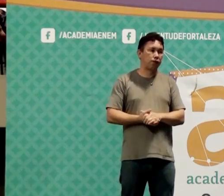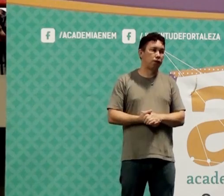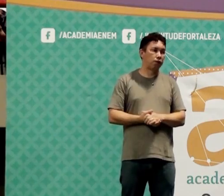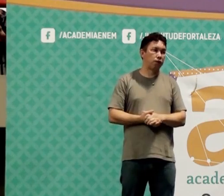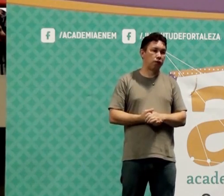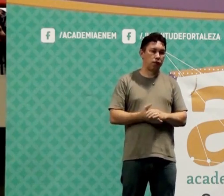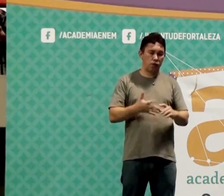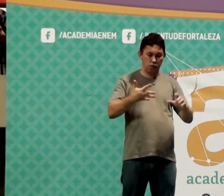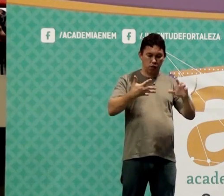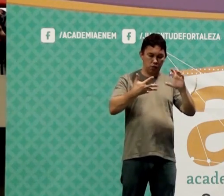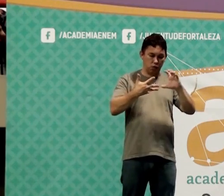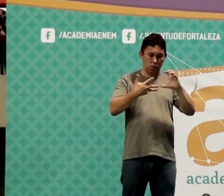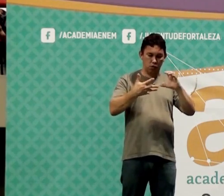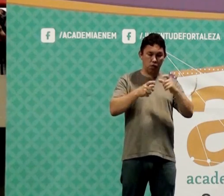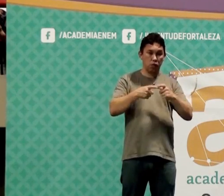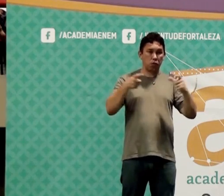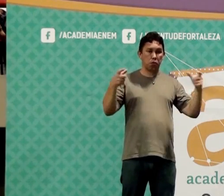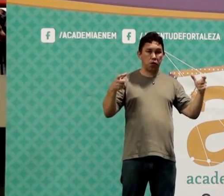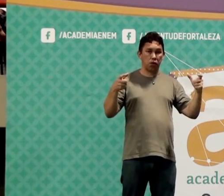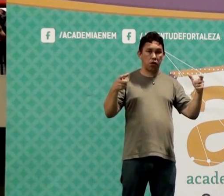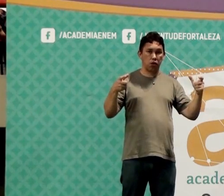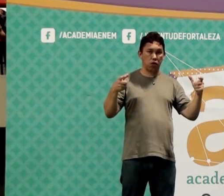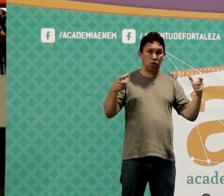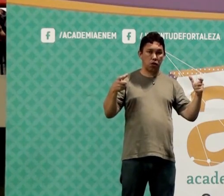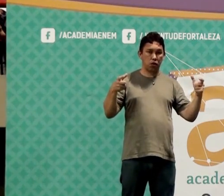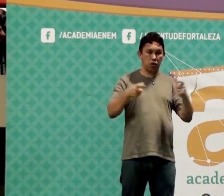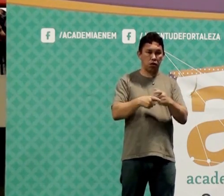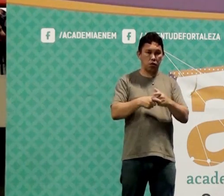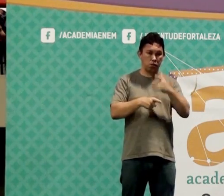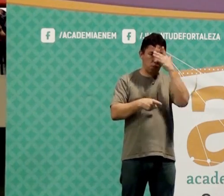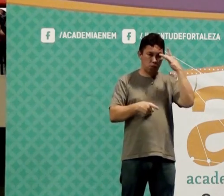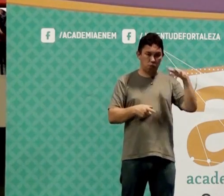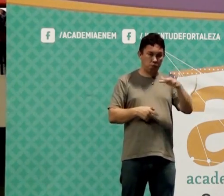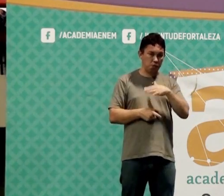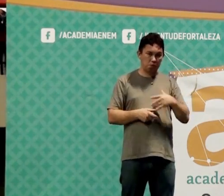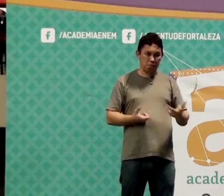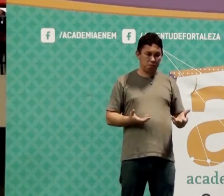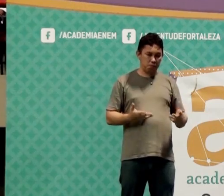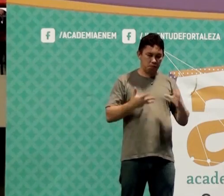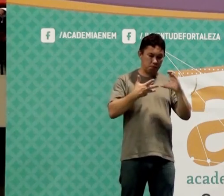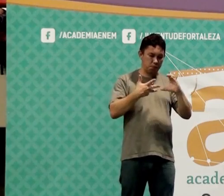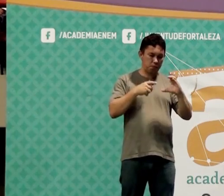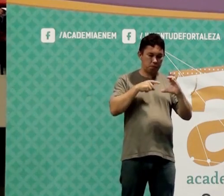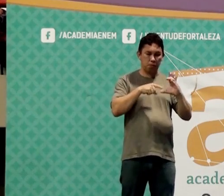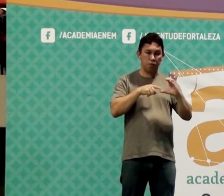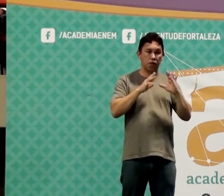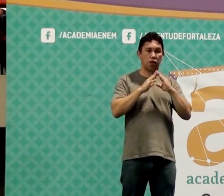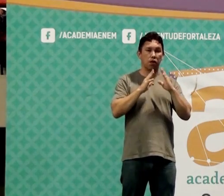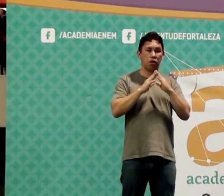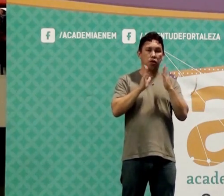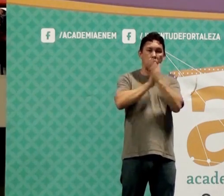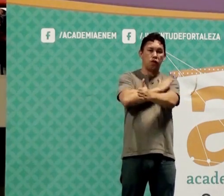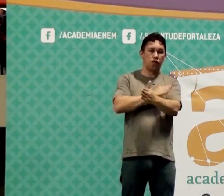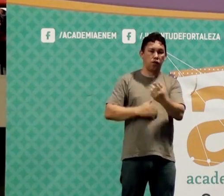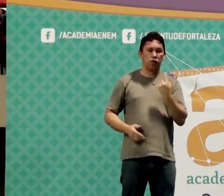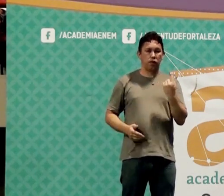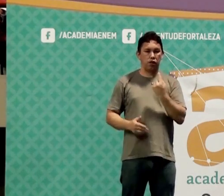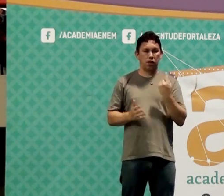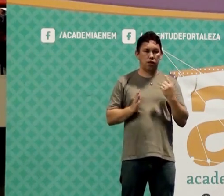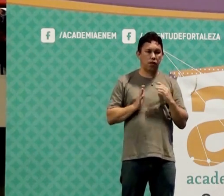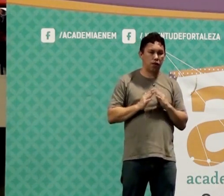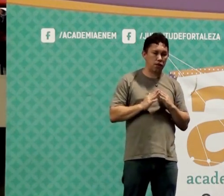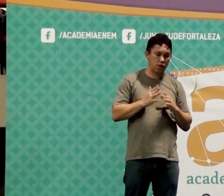a padaria no Acre, vai ganhar mais dinheiro do que a padaria em São Paulo? Nunca. Se só tivesse